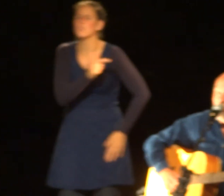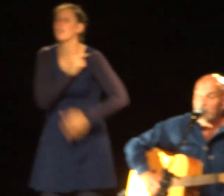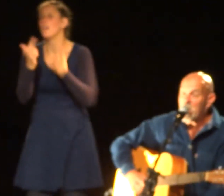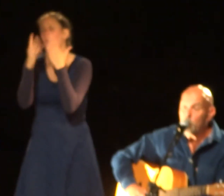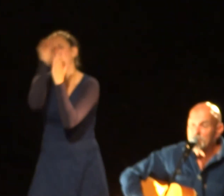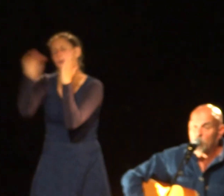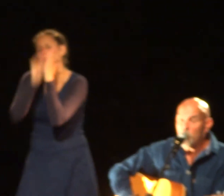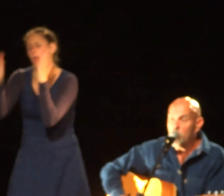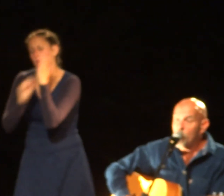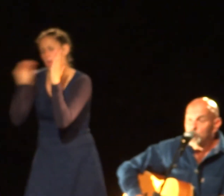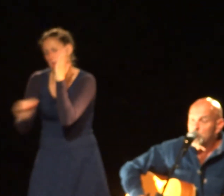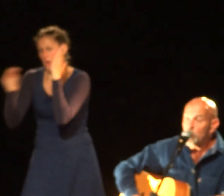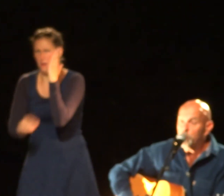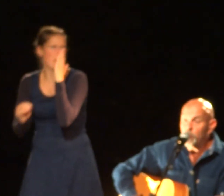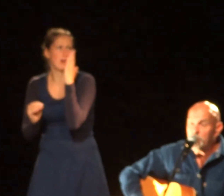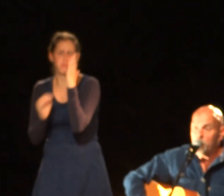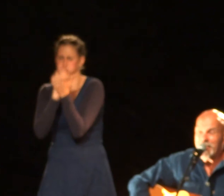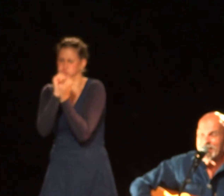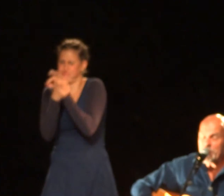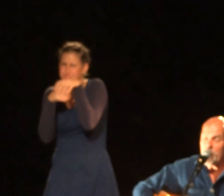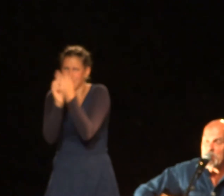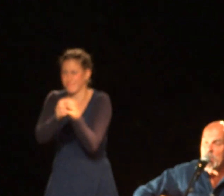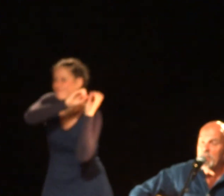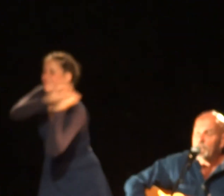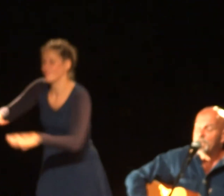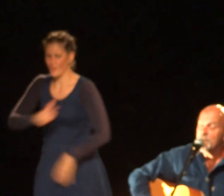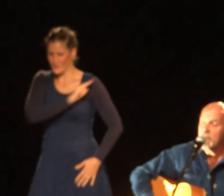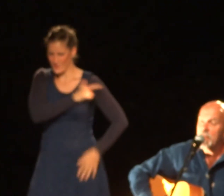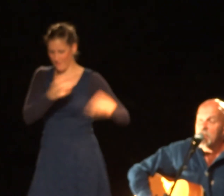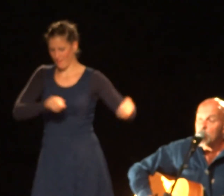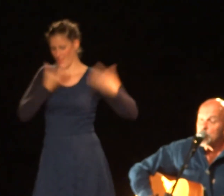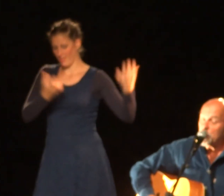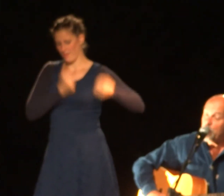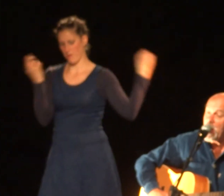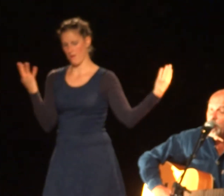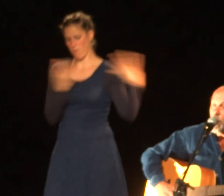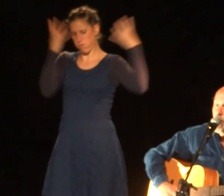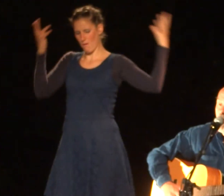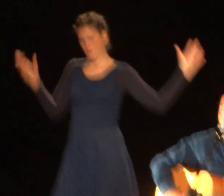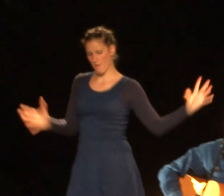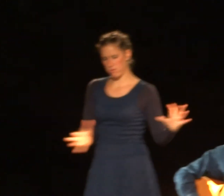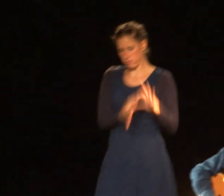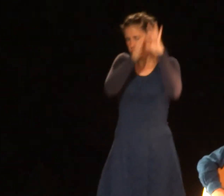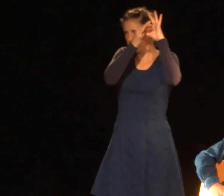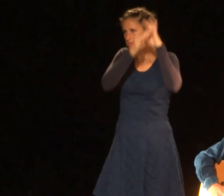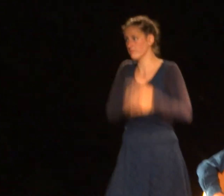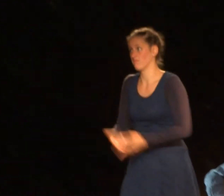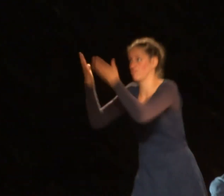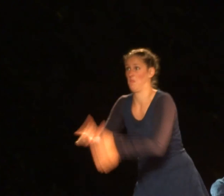Laissons le champ libre à l'oiseau, nous serons tous les deux prisonniers sur